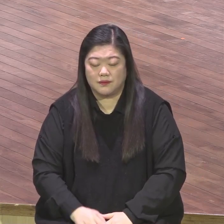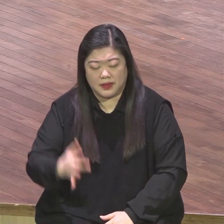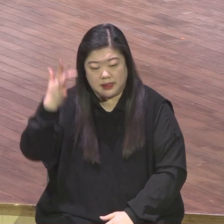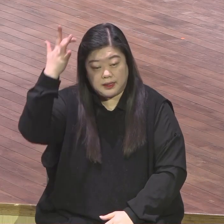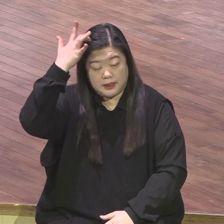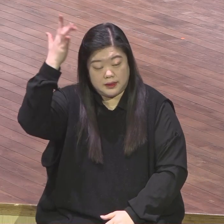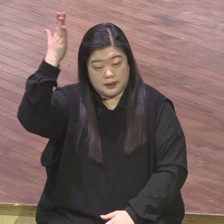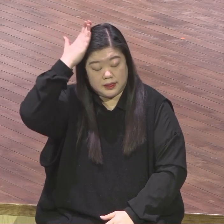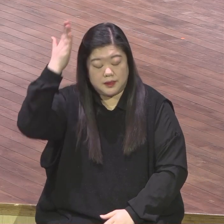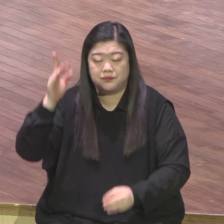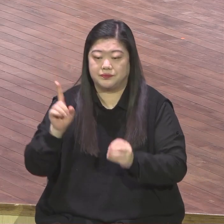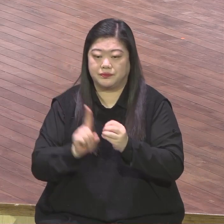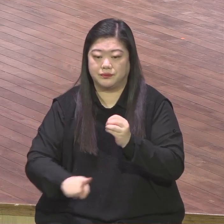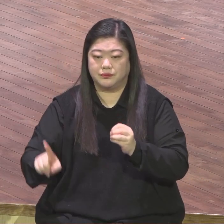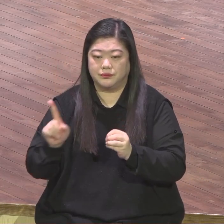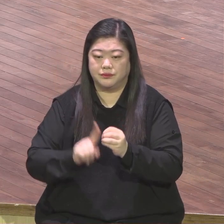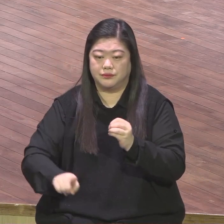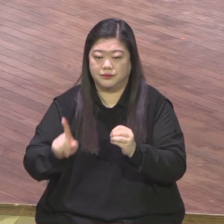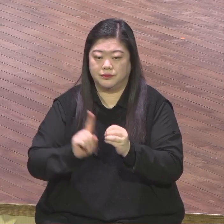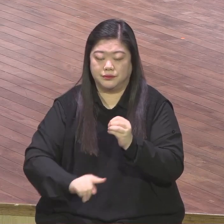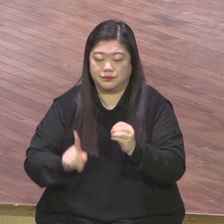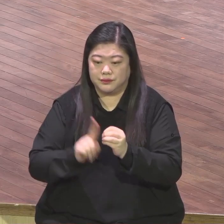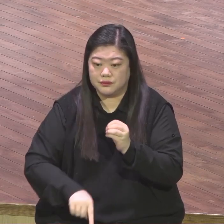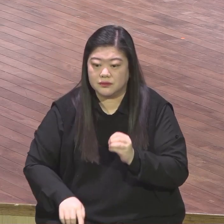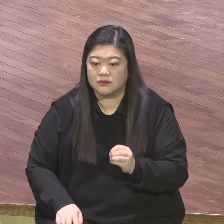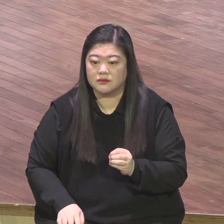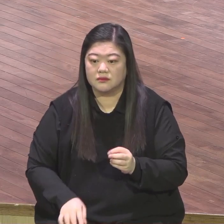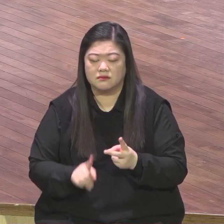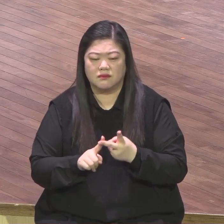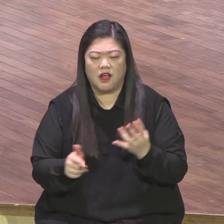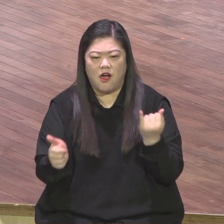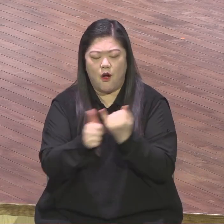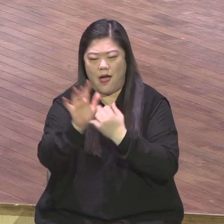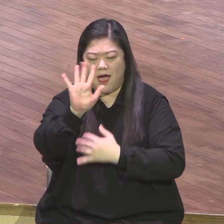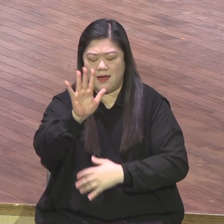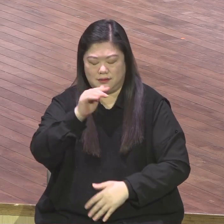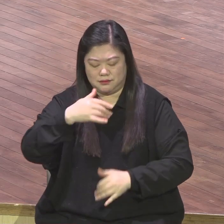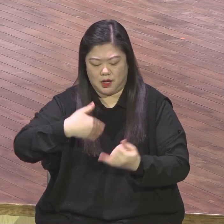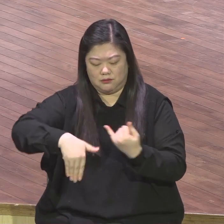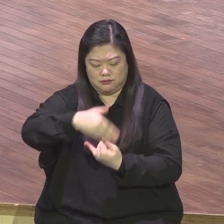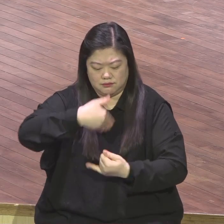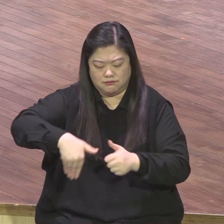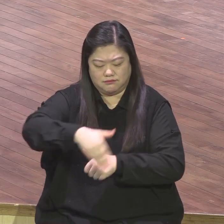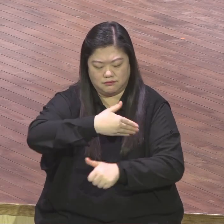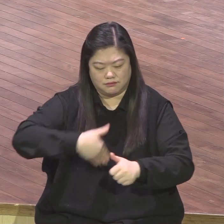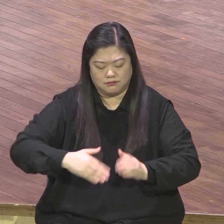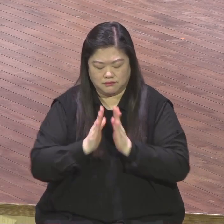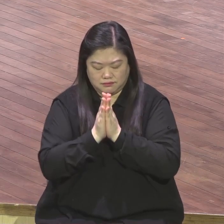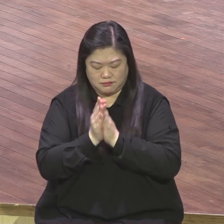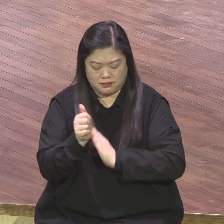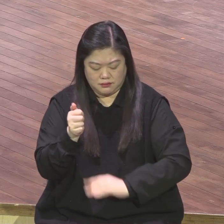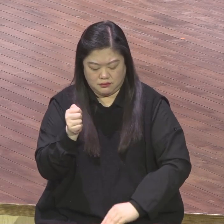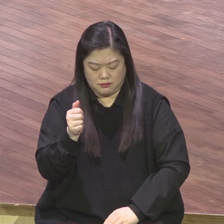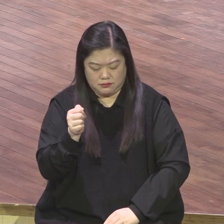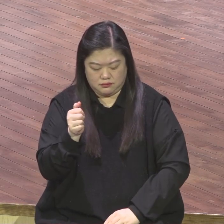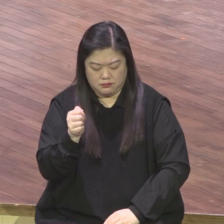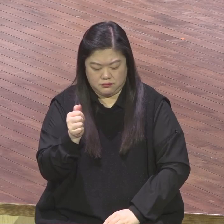수행을 하고 구설하고 더 열심히 할수록 더 심각해져요.